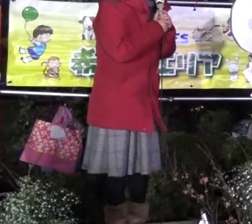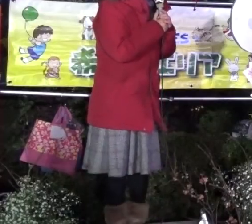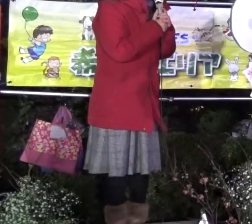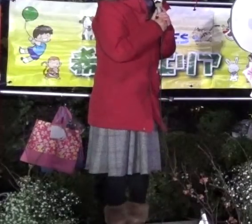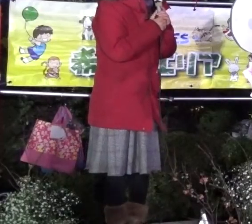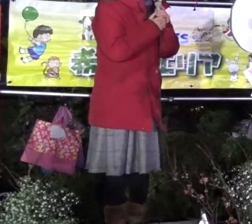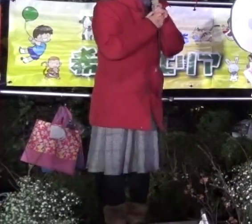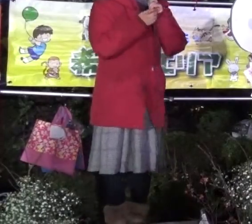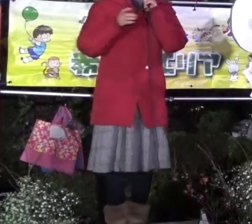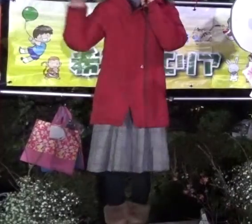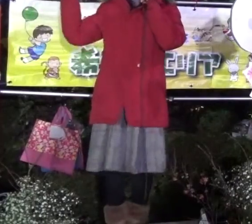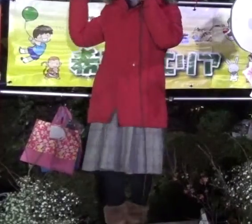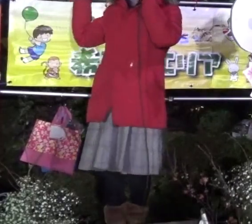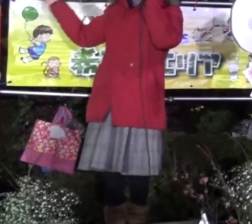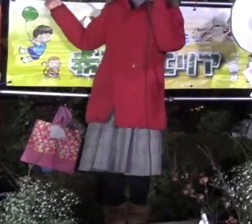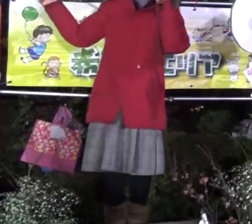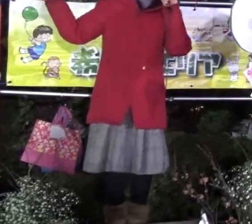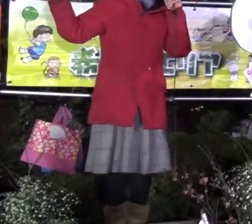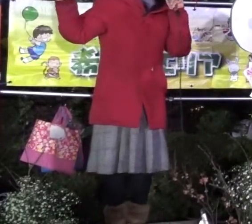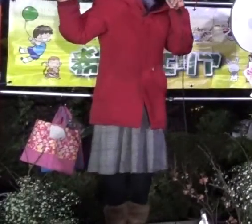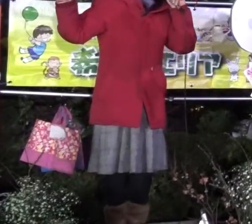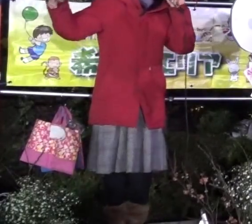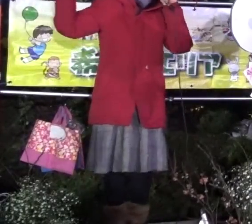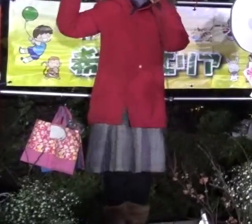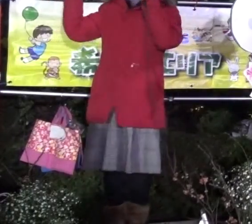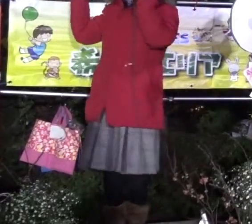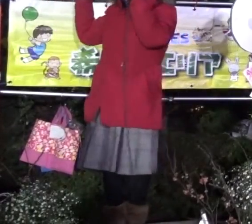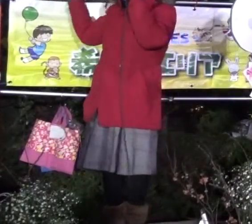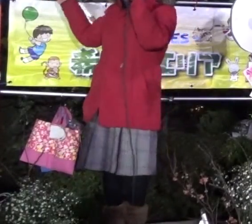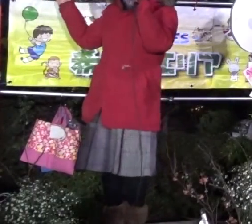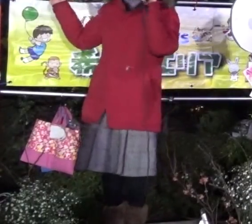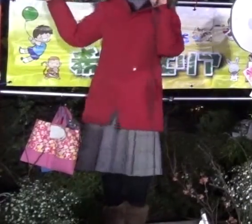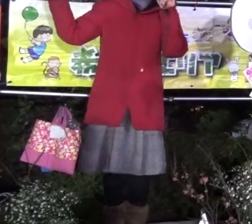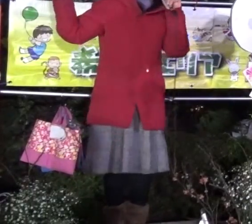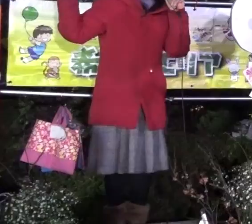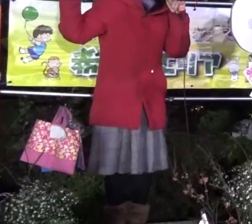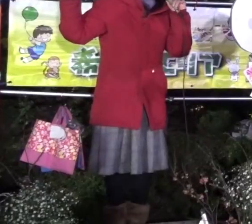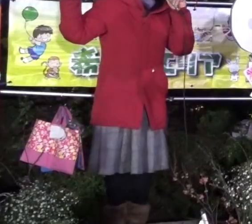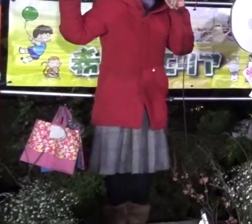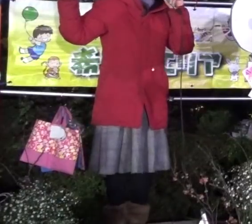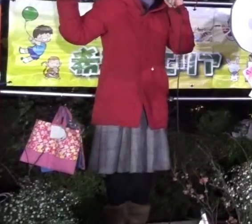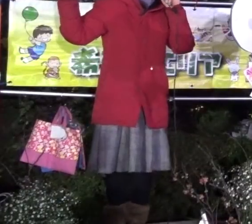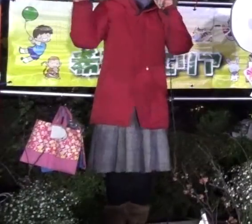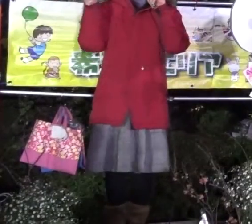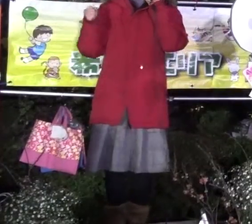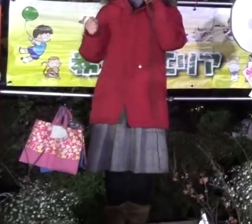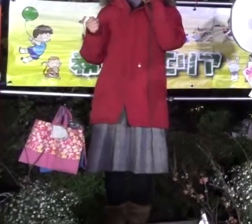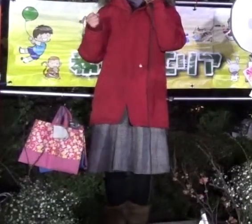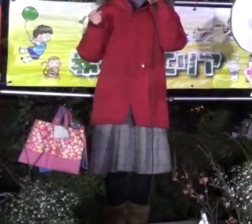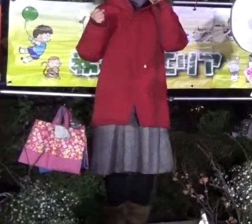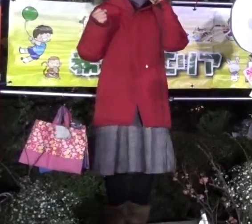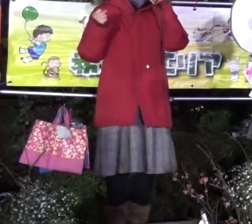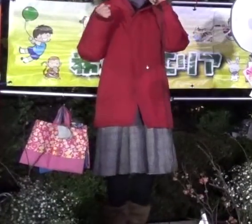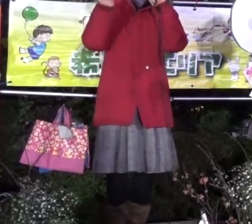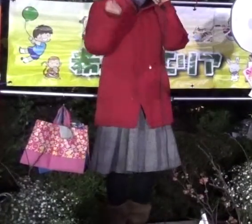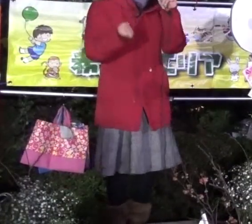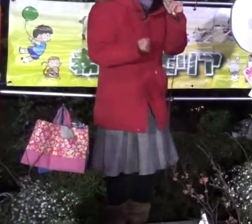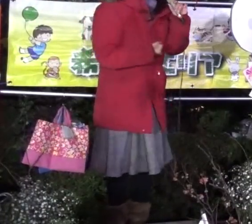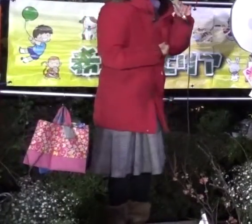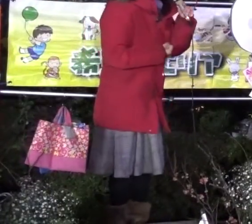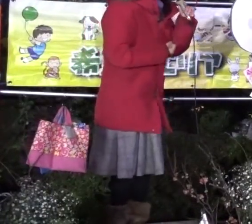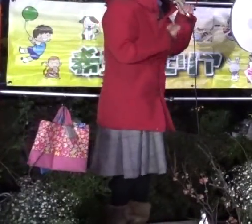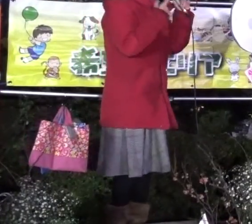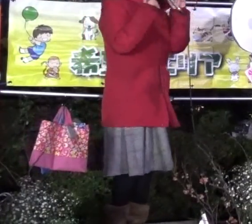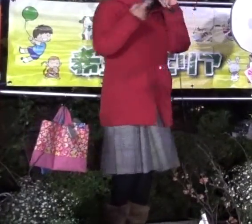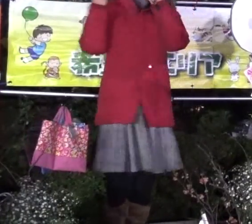かって思ったんです。 そうそうそう。 でもしかしたら緊急に安倍さんがまたなんか変なことをやって、これは国会前で声を上げなければ